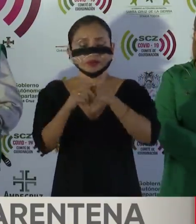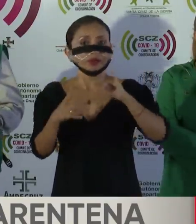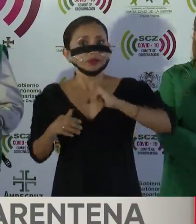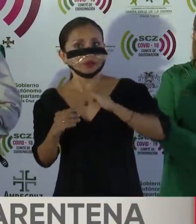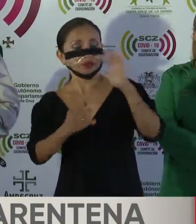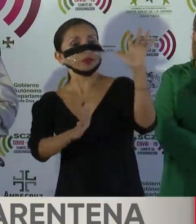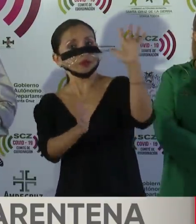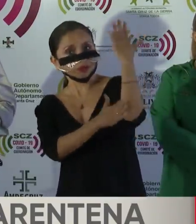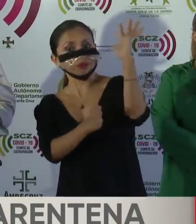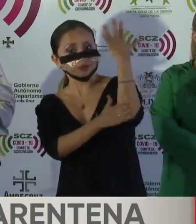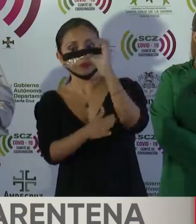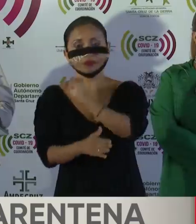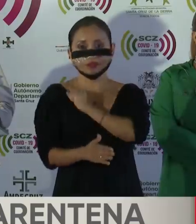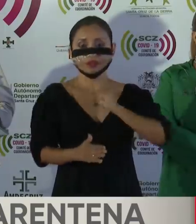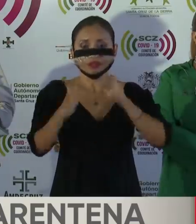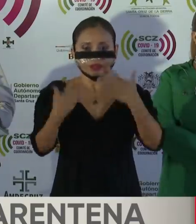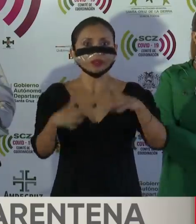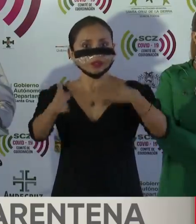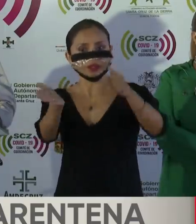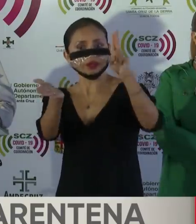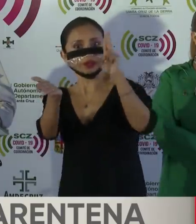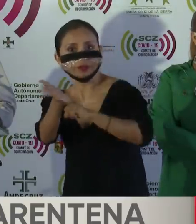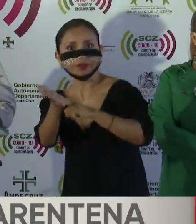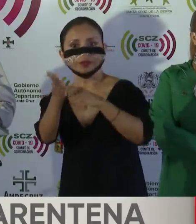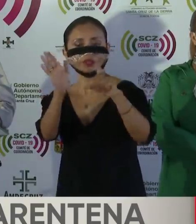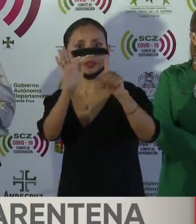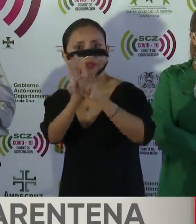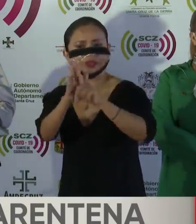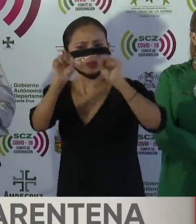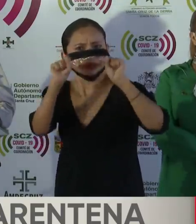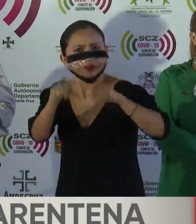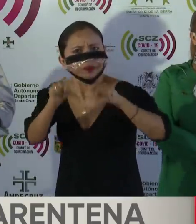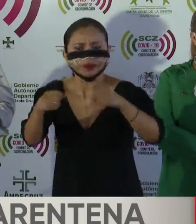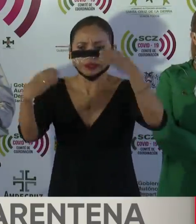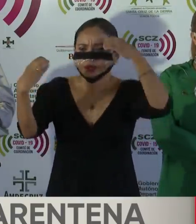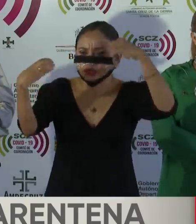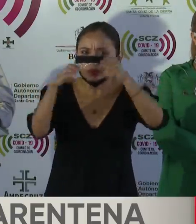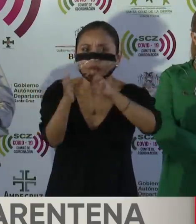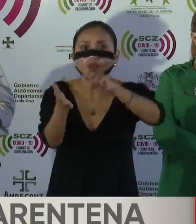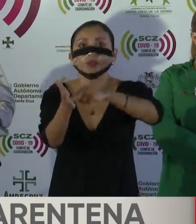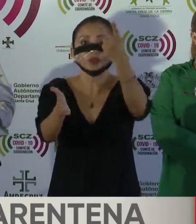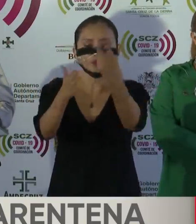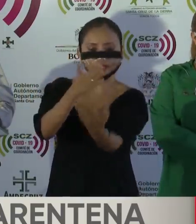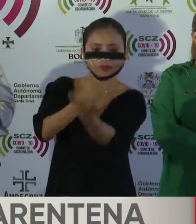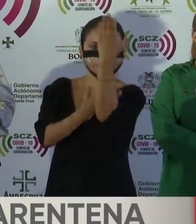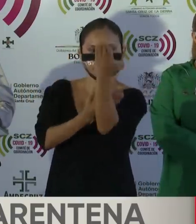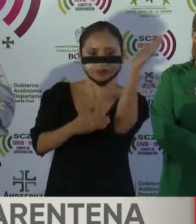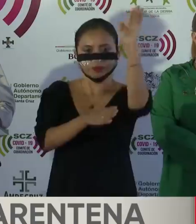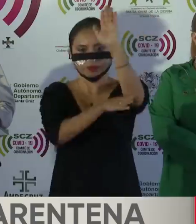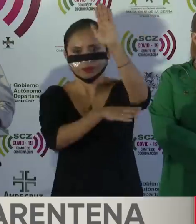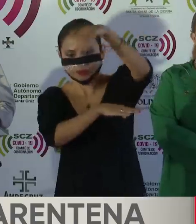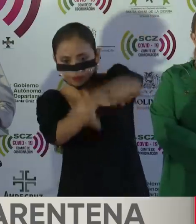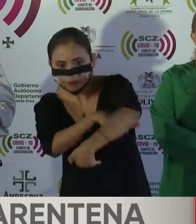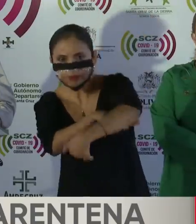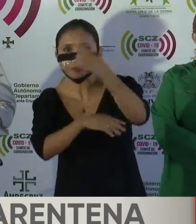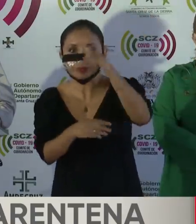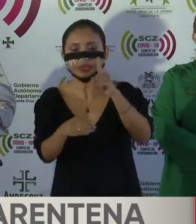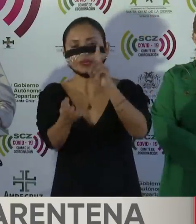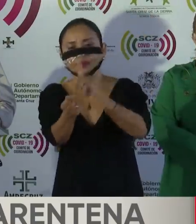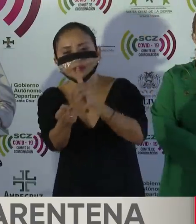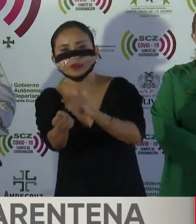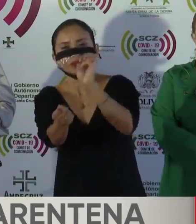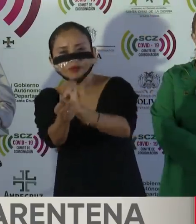que el Senado Nacional haya aprobado la ley que posibilita la contratación a doble turno del personal sanitario